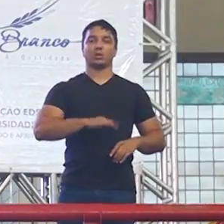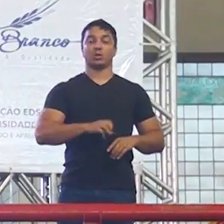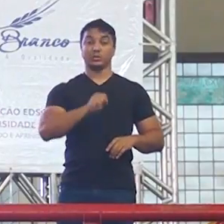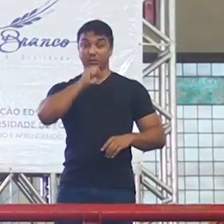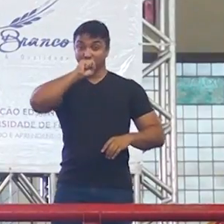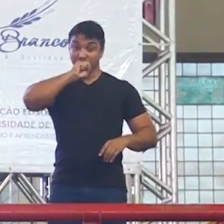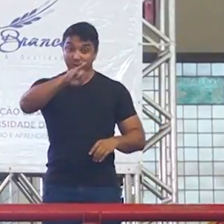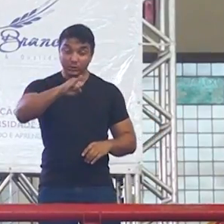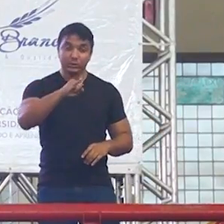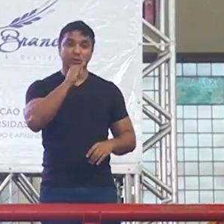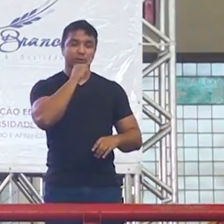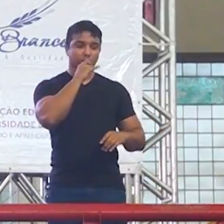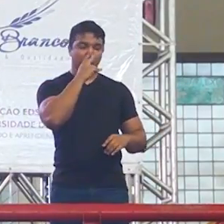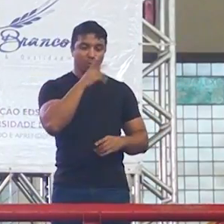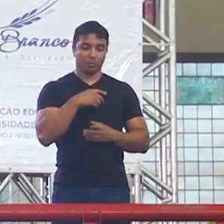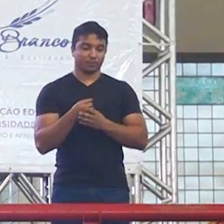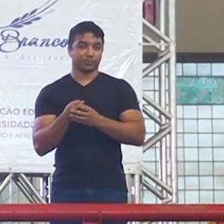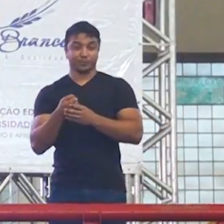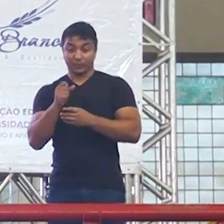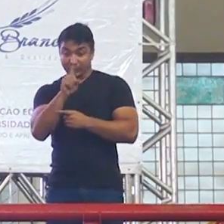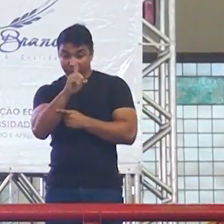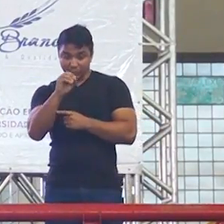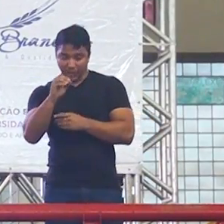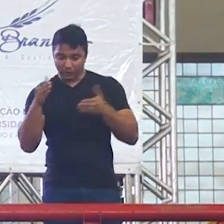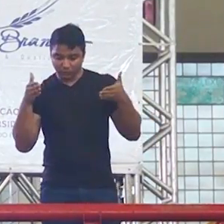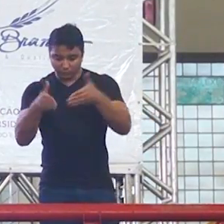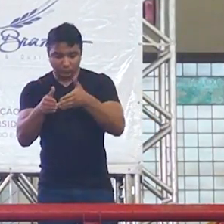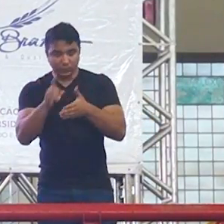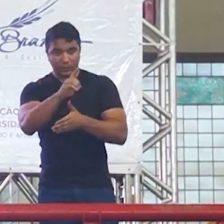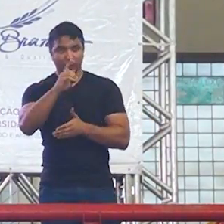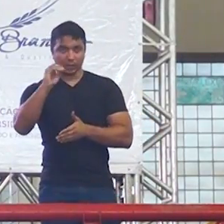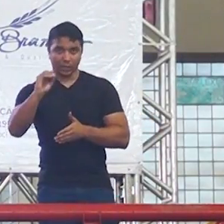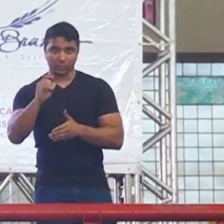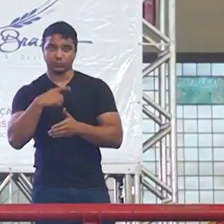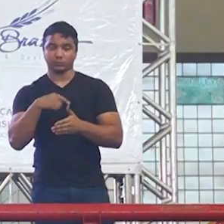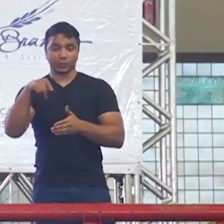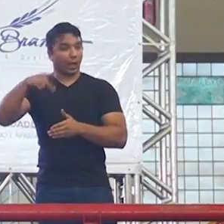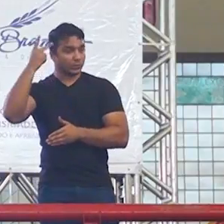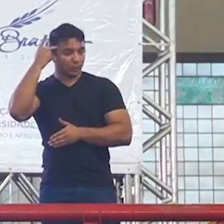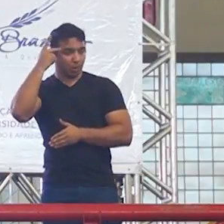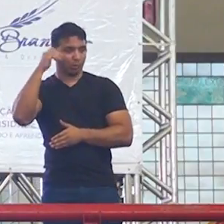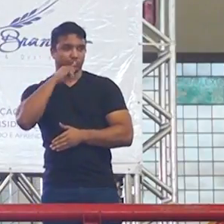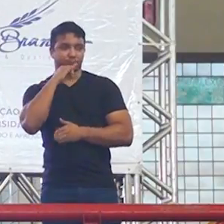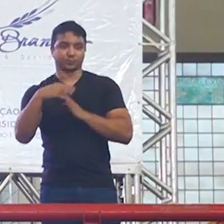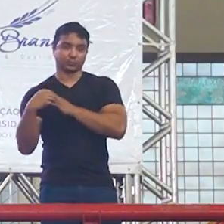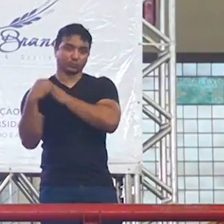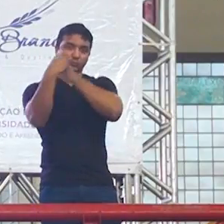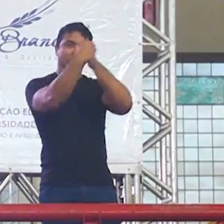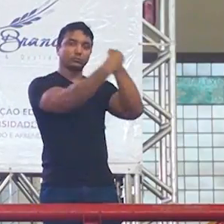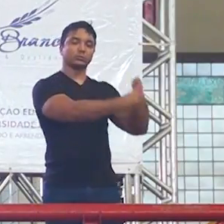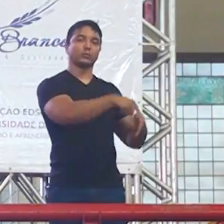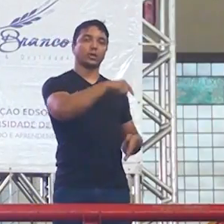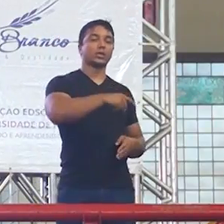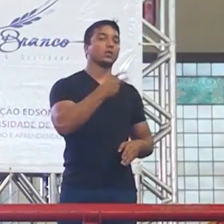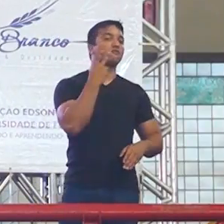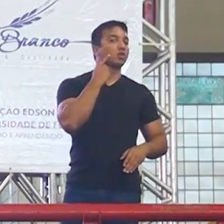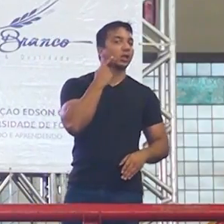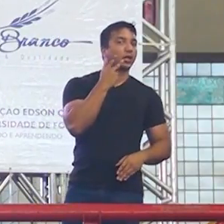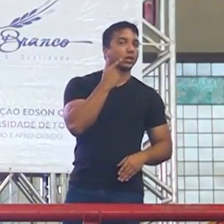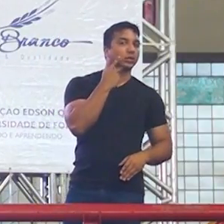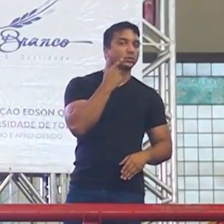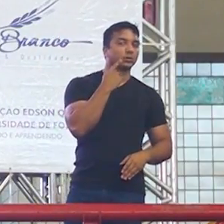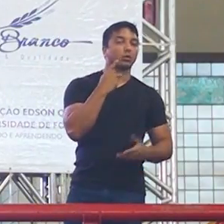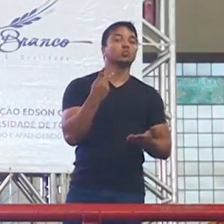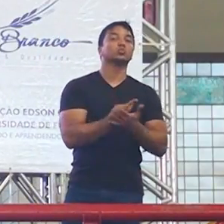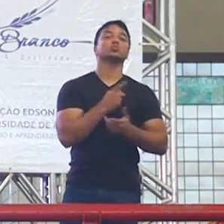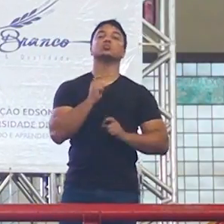um aparelho foi fabricado para 110 volts, São Paulo, e eu trago para Fortaleza, quando eu ligo, o que é que